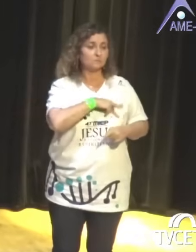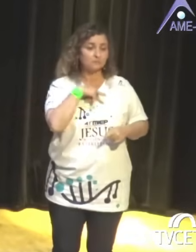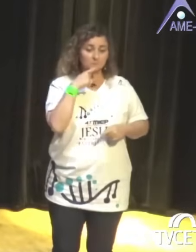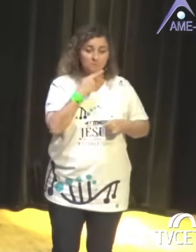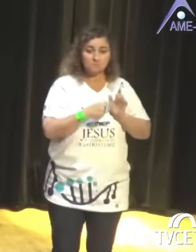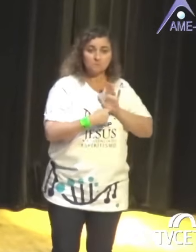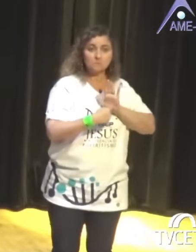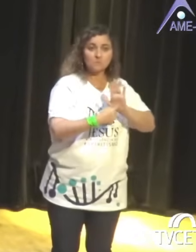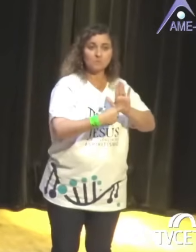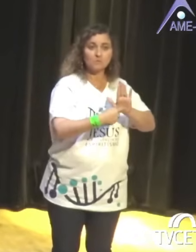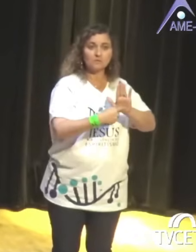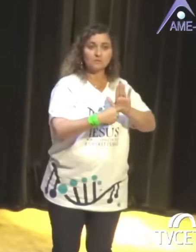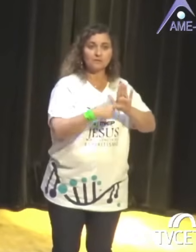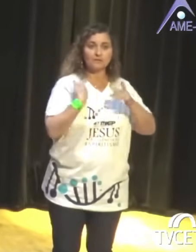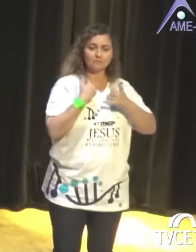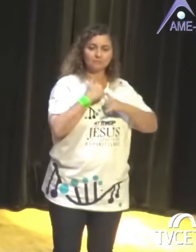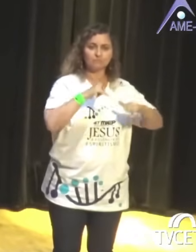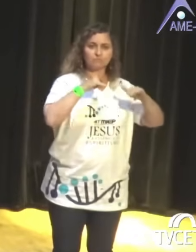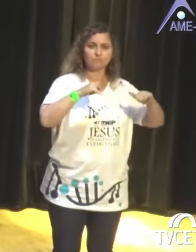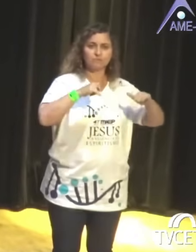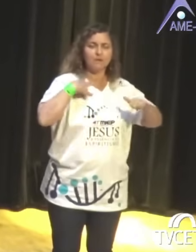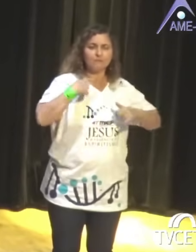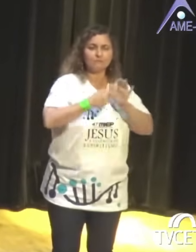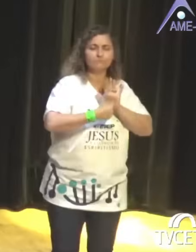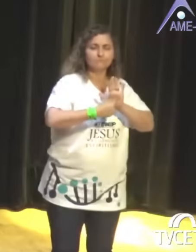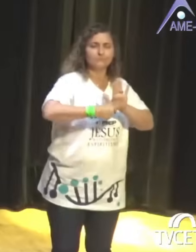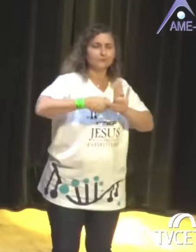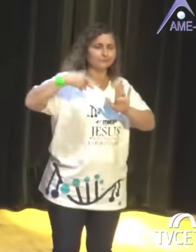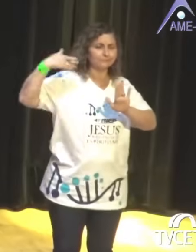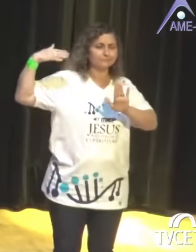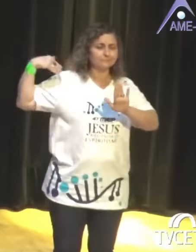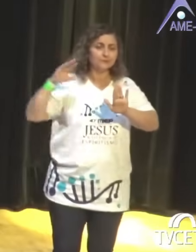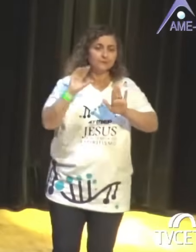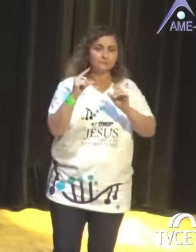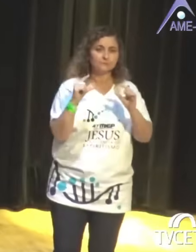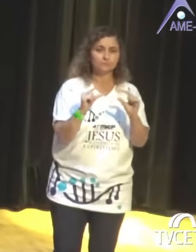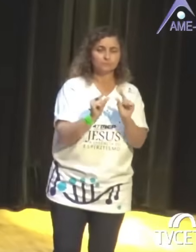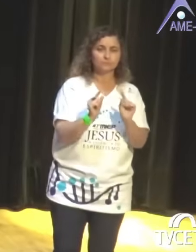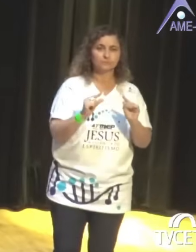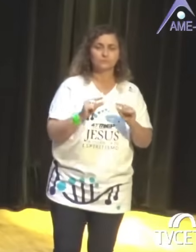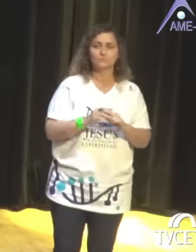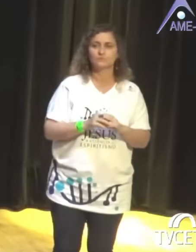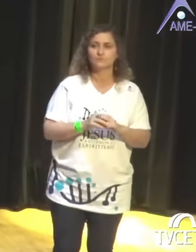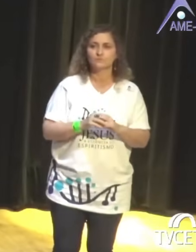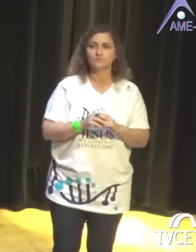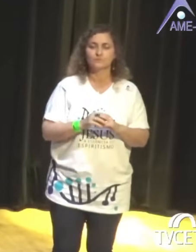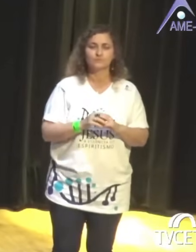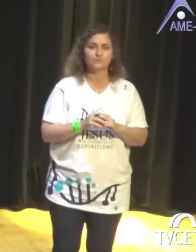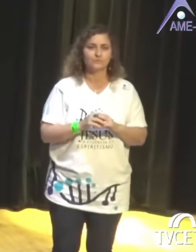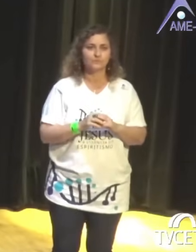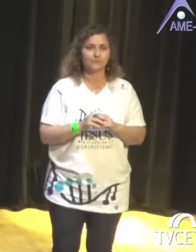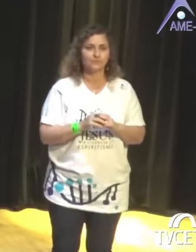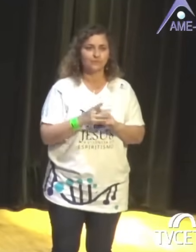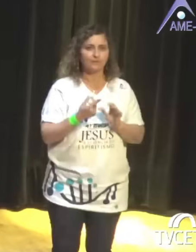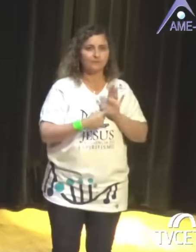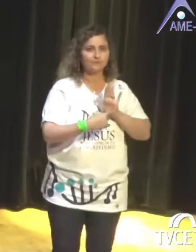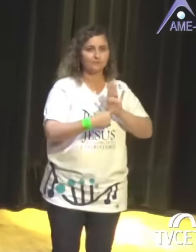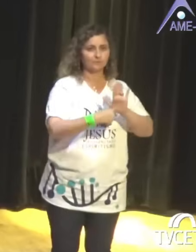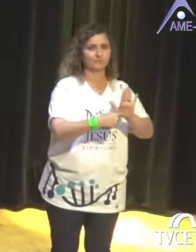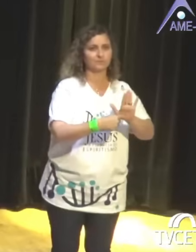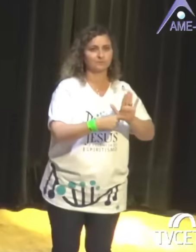voltar lá PR r e para eu vou voltar pouco Egito Roma e Grécia tá bom tá bom